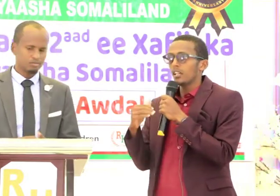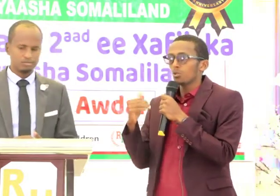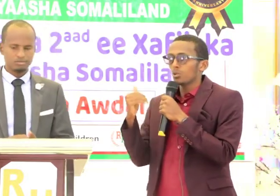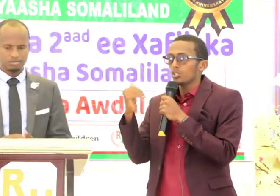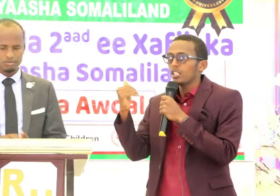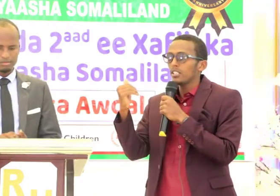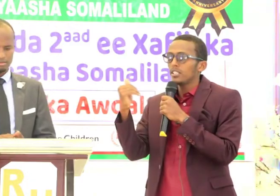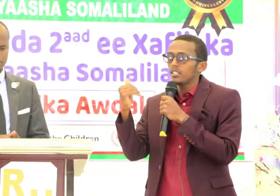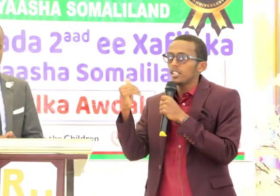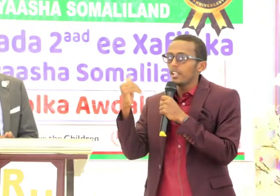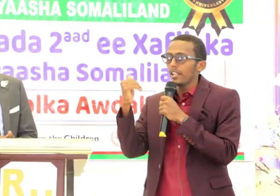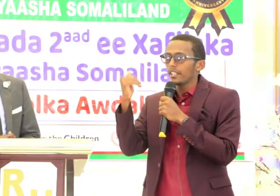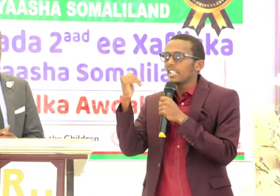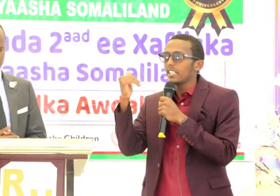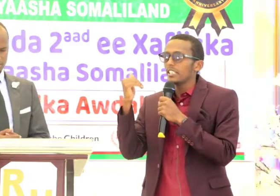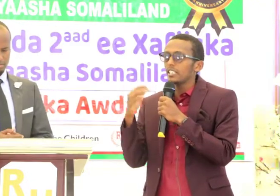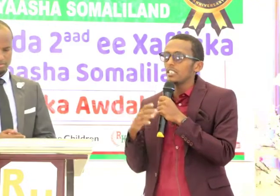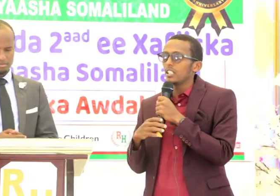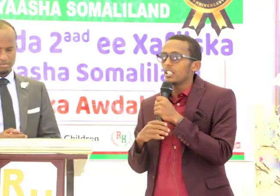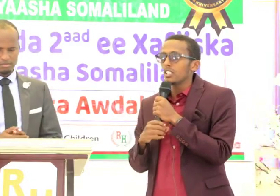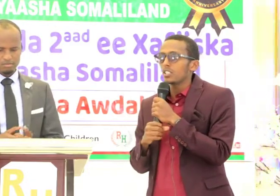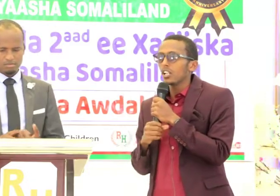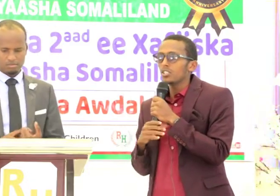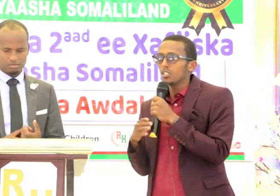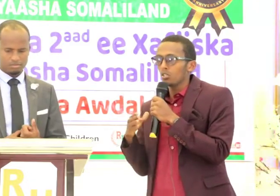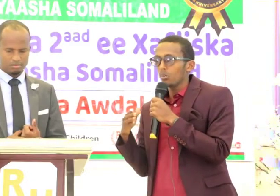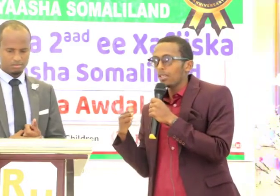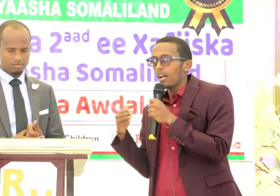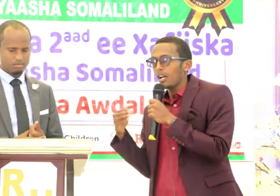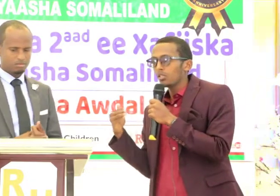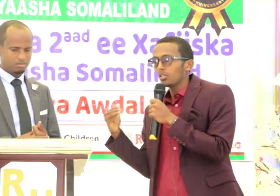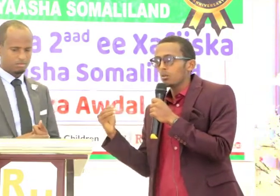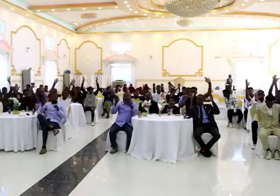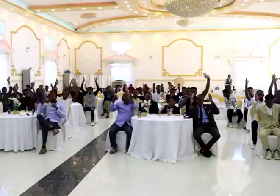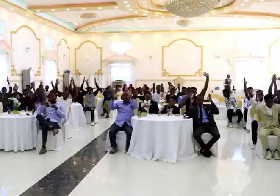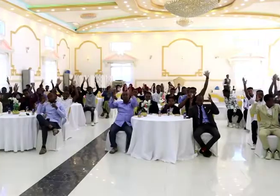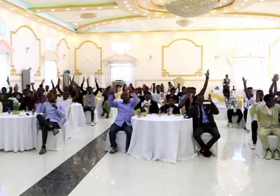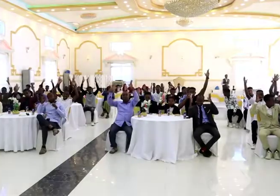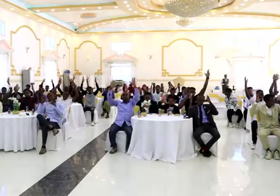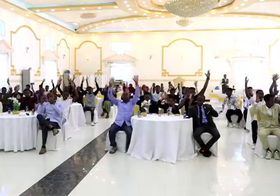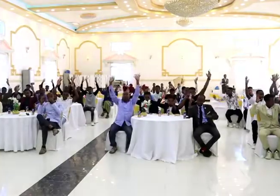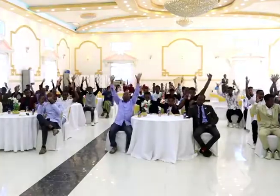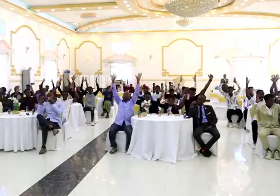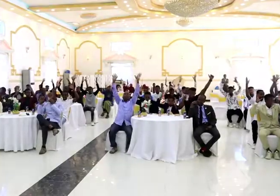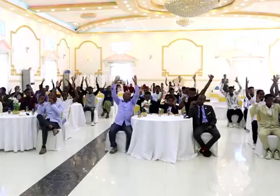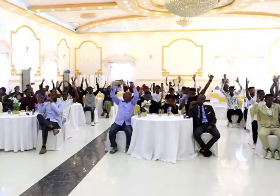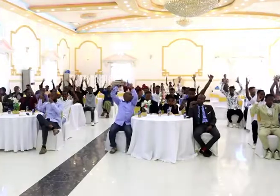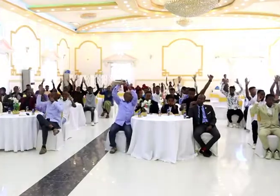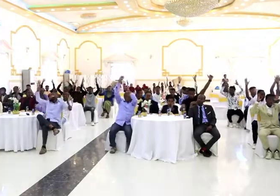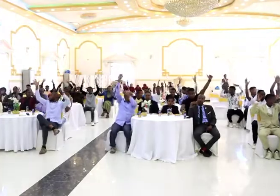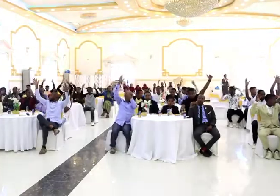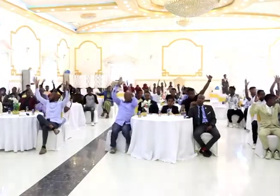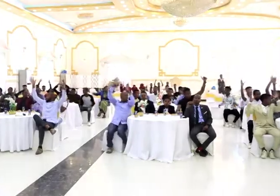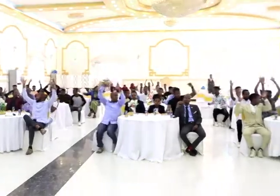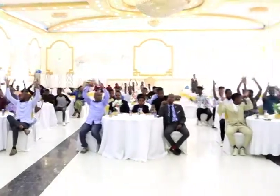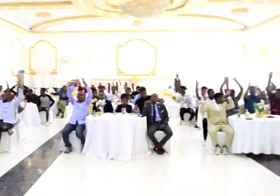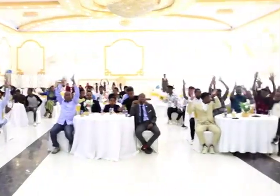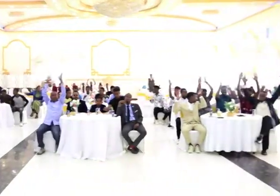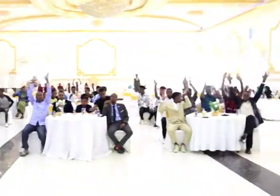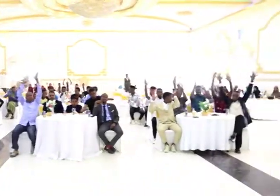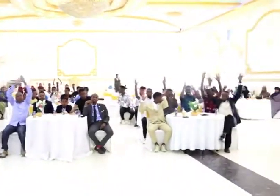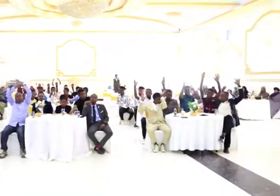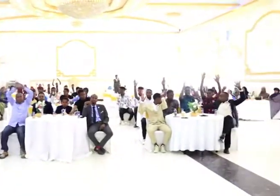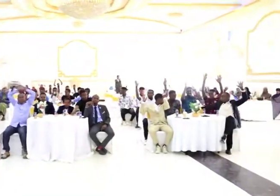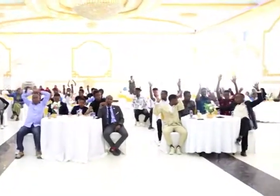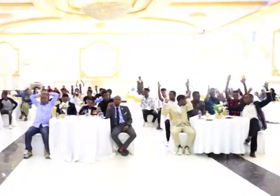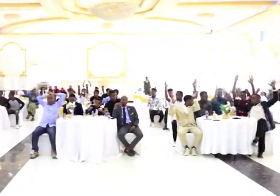Dhaqaalihii aan urursanaynay aan dhiganaynay challenge-ka koowaad ama caqabada koowaad had iyo jeer ka hortimaaday buuri waa bishii meesha